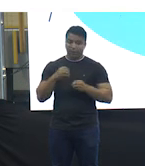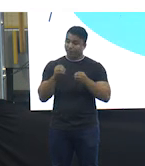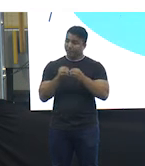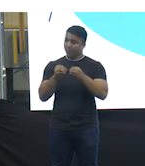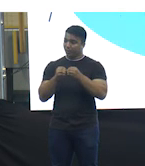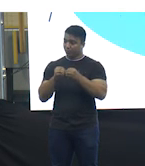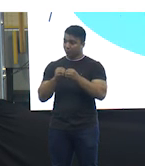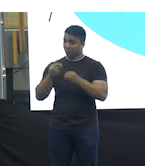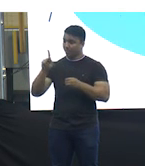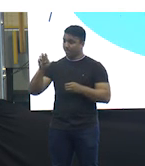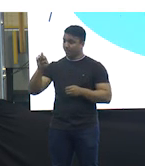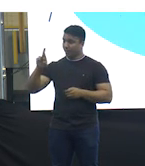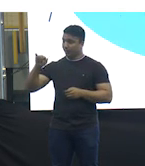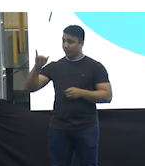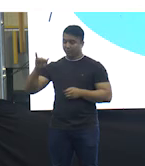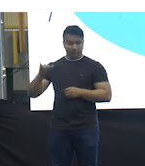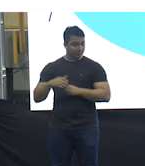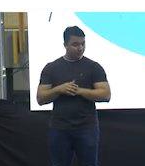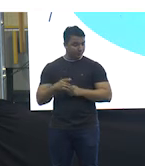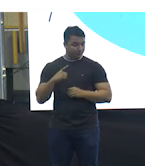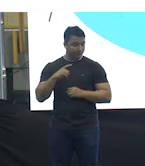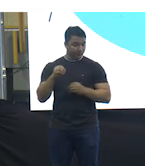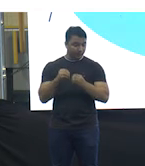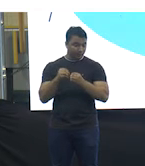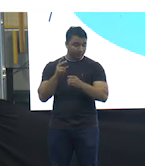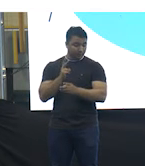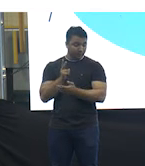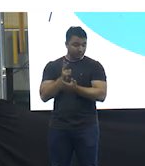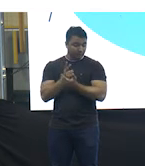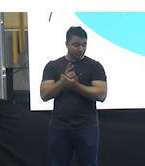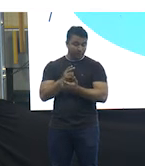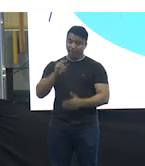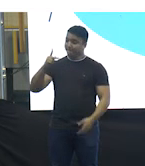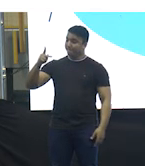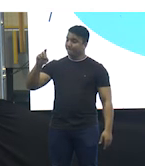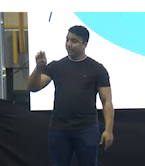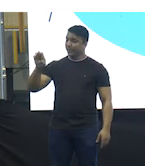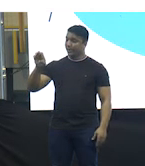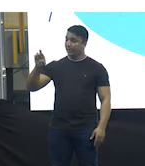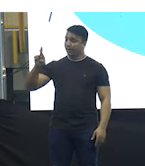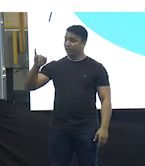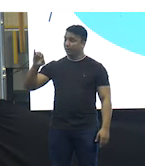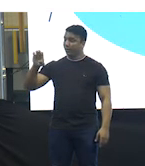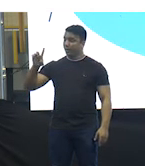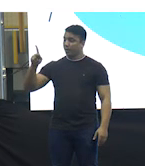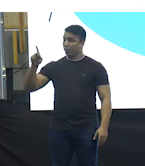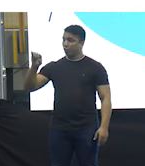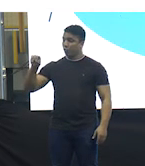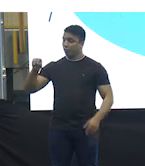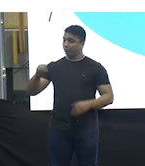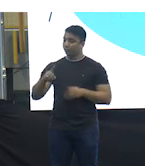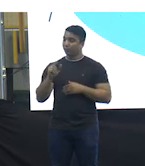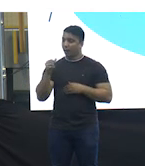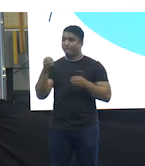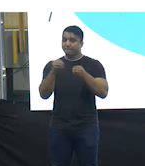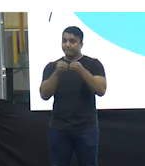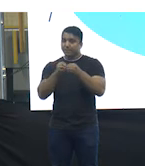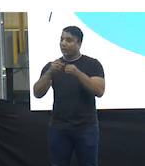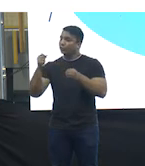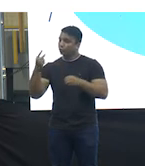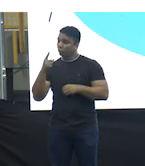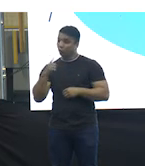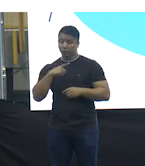Próximo. Todo esse ouvir falar nessa denominação, é que o Sol está mais próximo da Terra. Isso é o periélio.